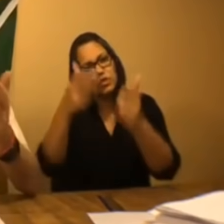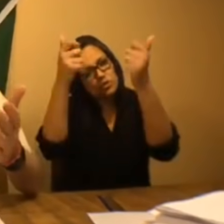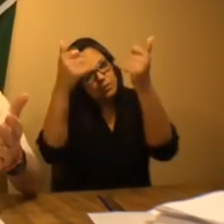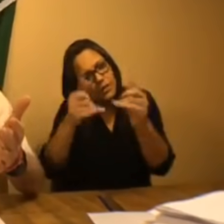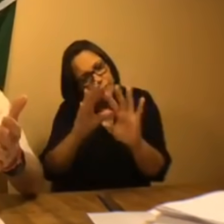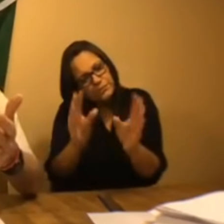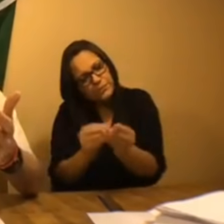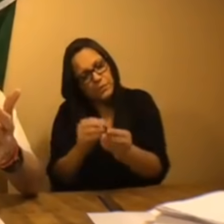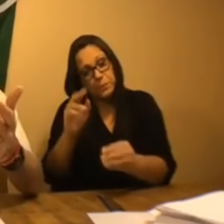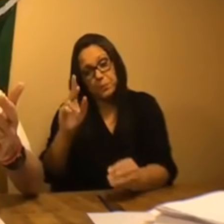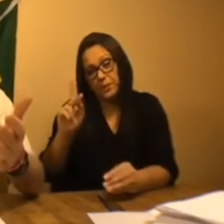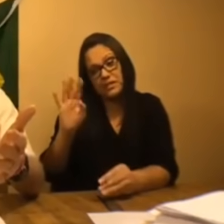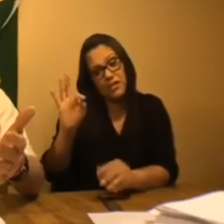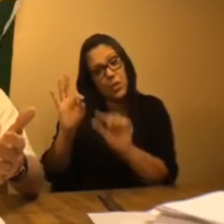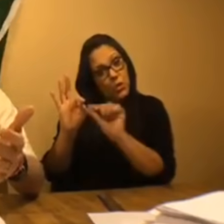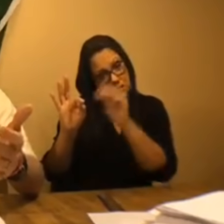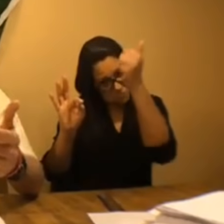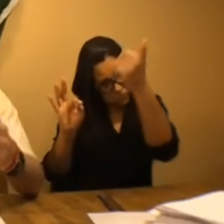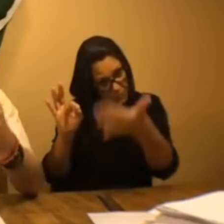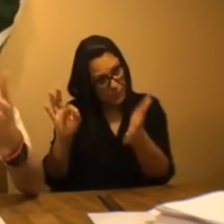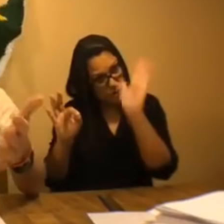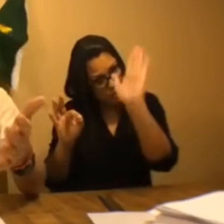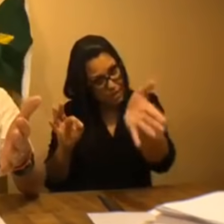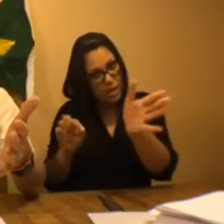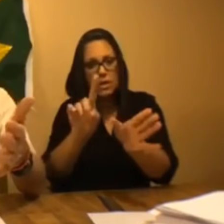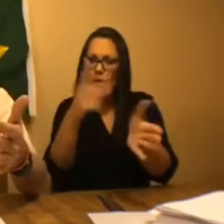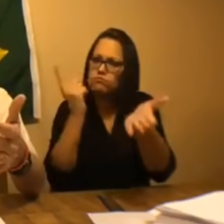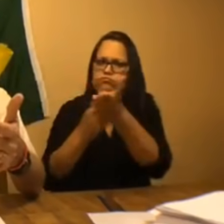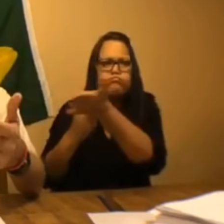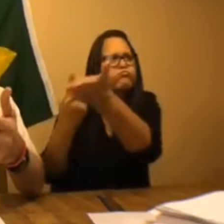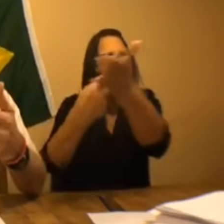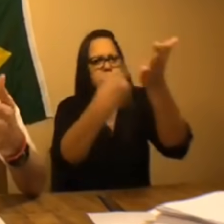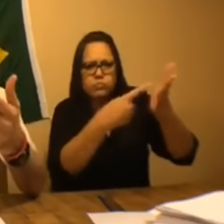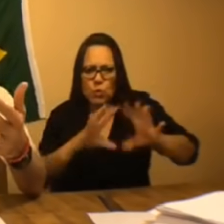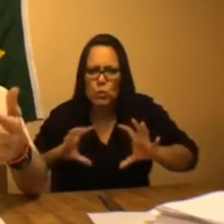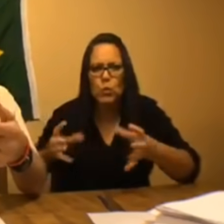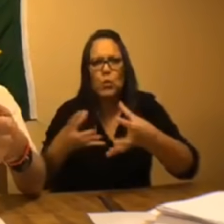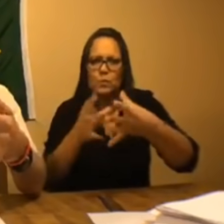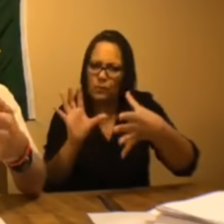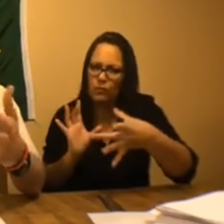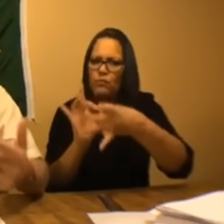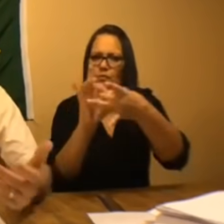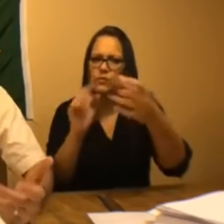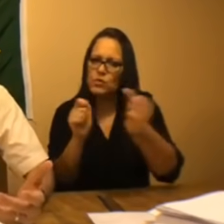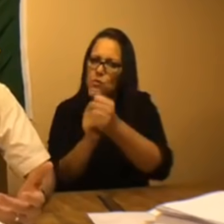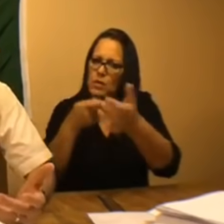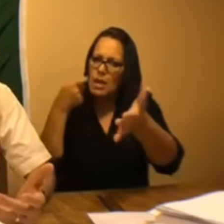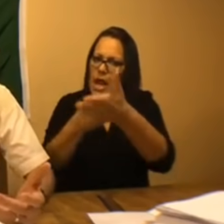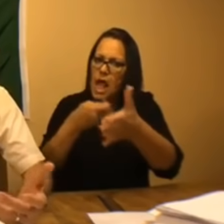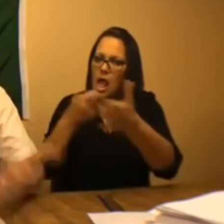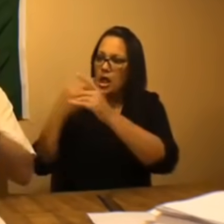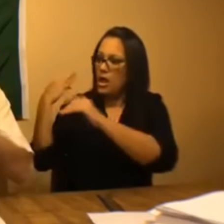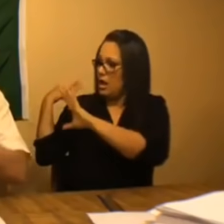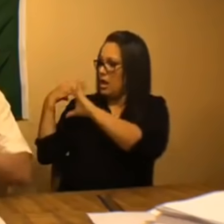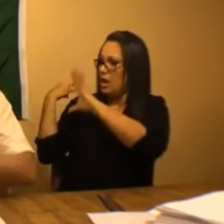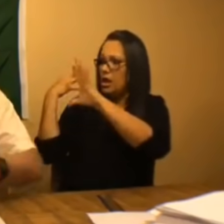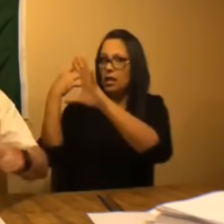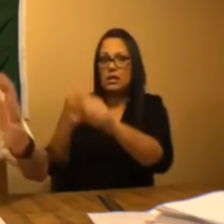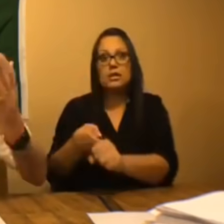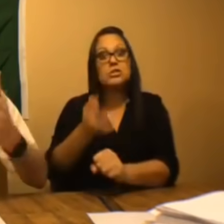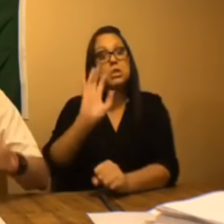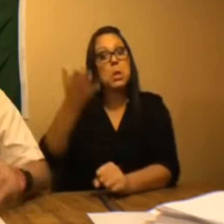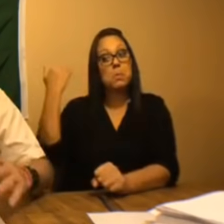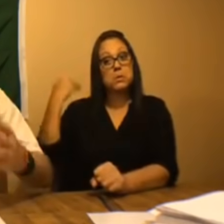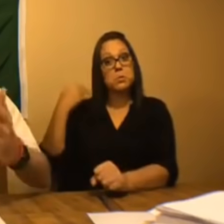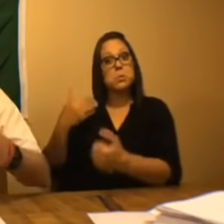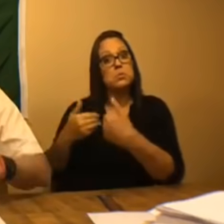eu peço a vocês que mantenham mobilizados milhões de pessoas que estão comigo nessa luta desde há muito. Há 4 anos